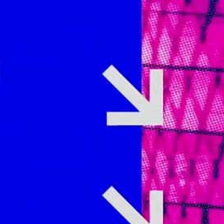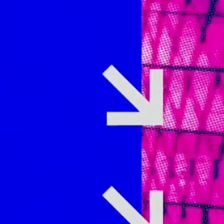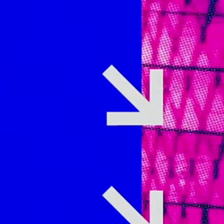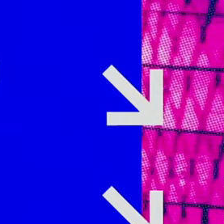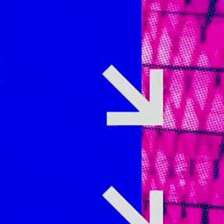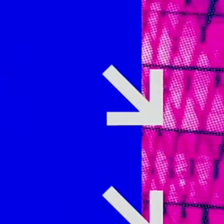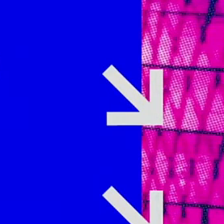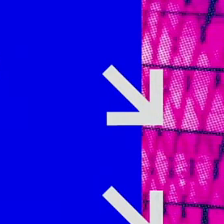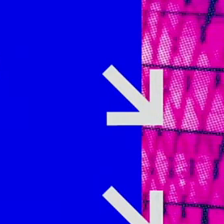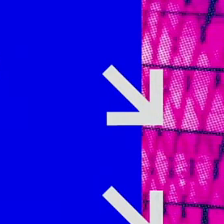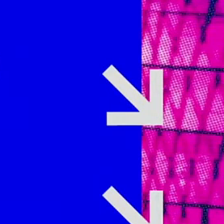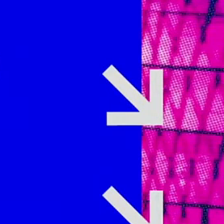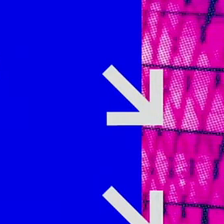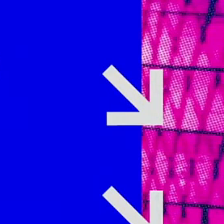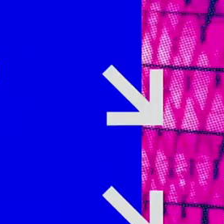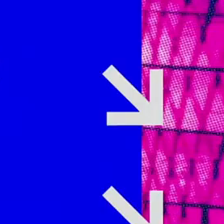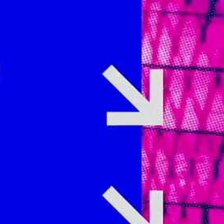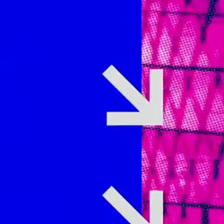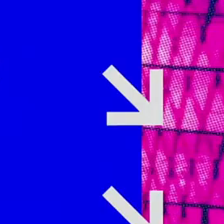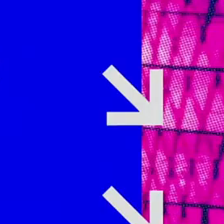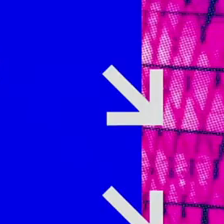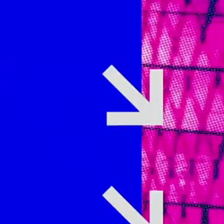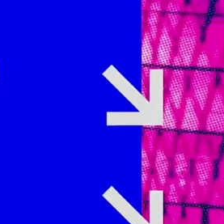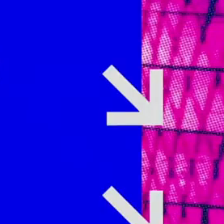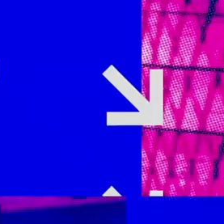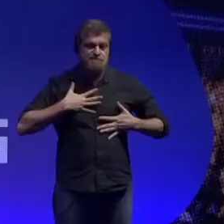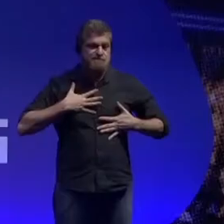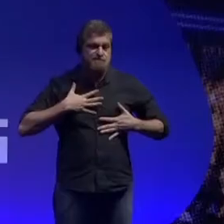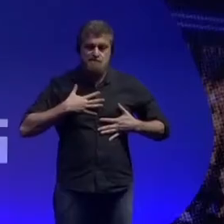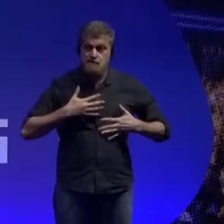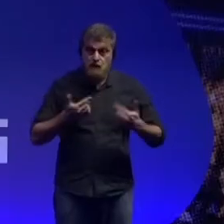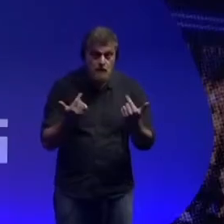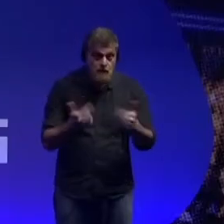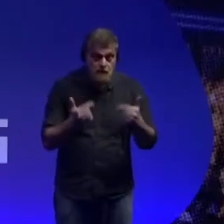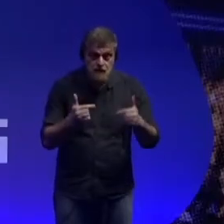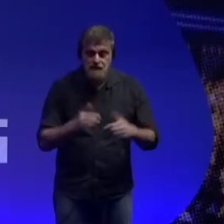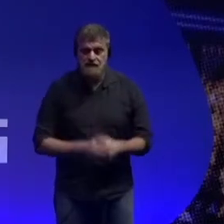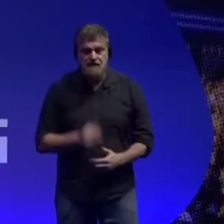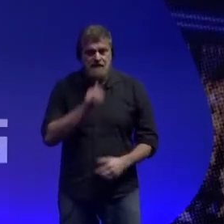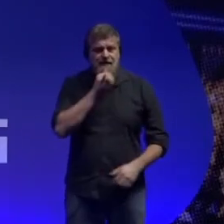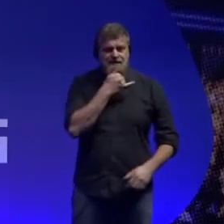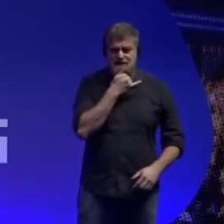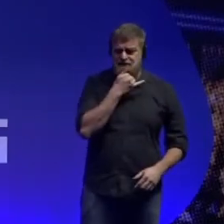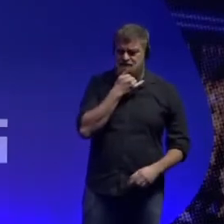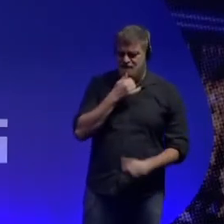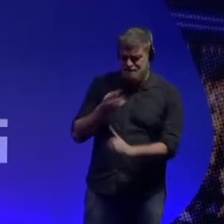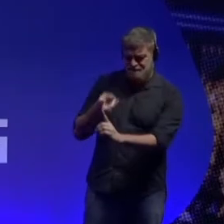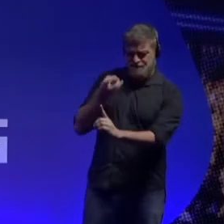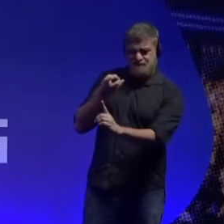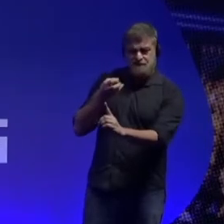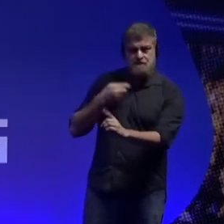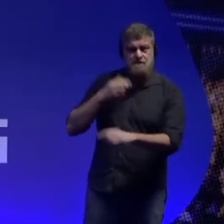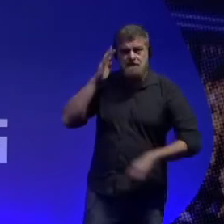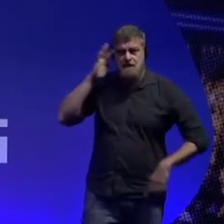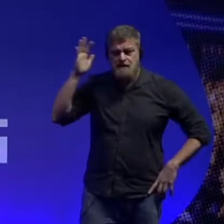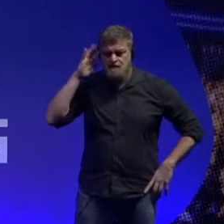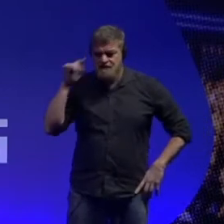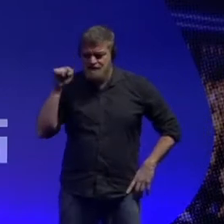das pessoas não encontram satisfação com o seu trabalho. O que é muito triste quando a gente pensa sobre